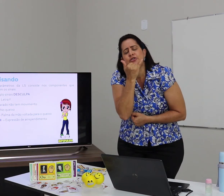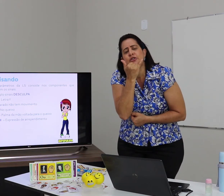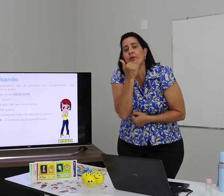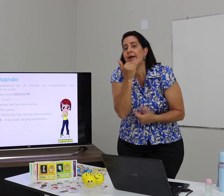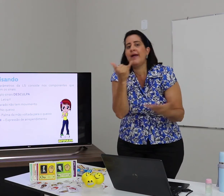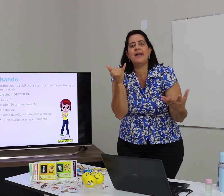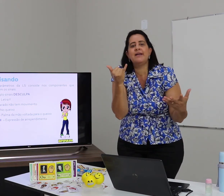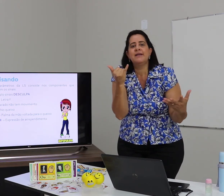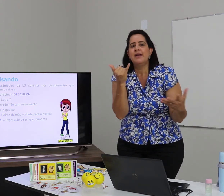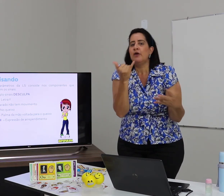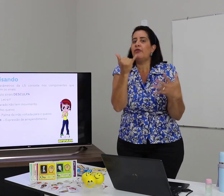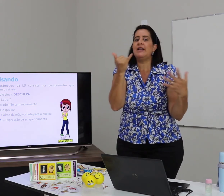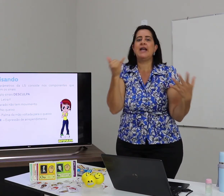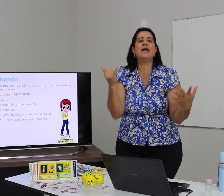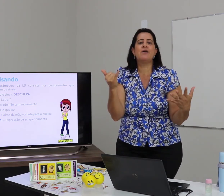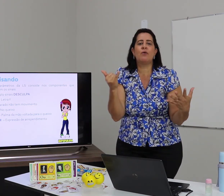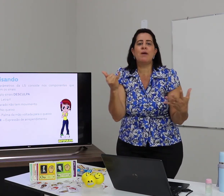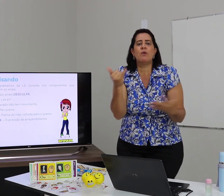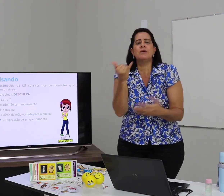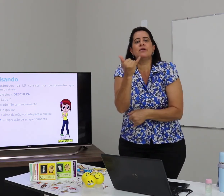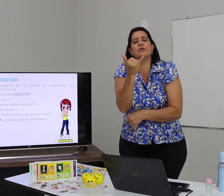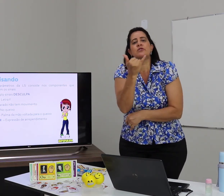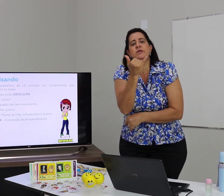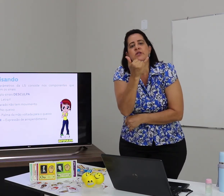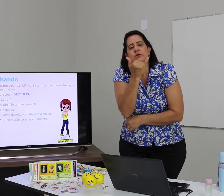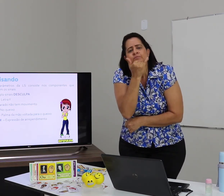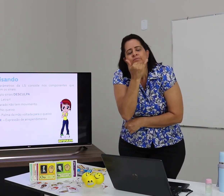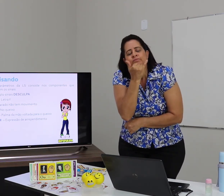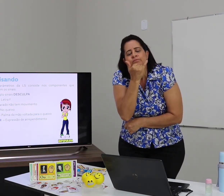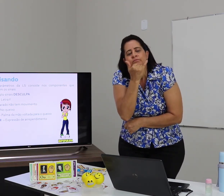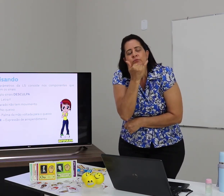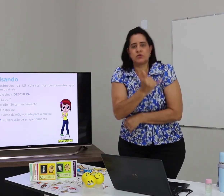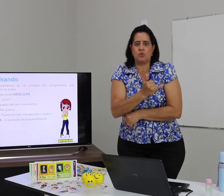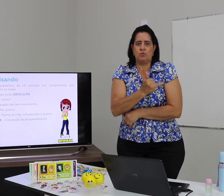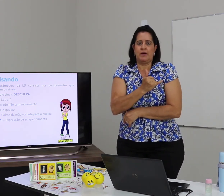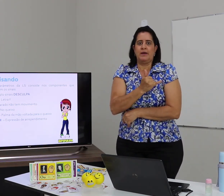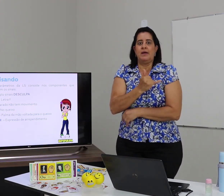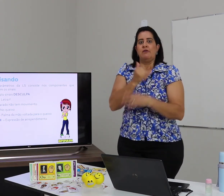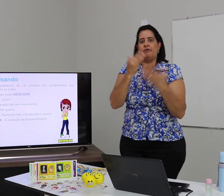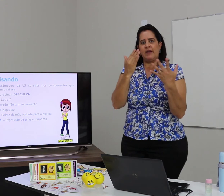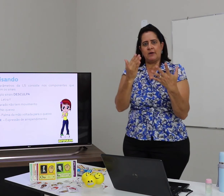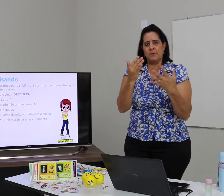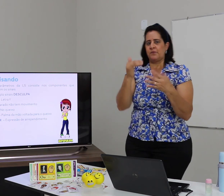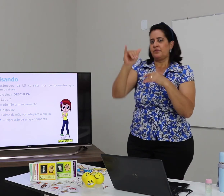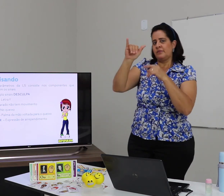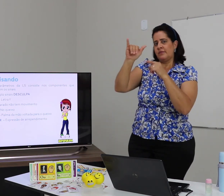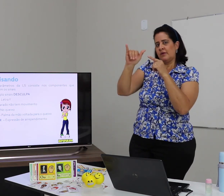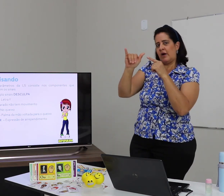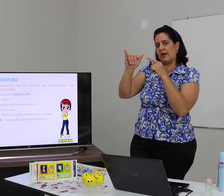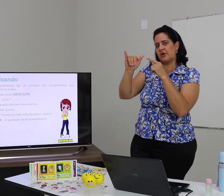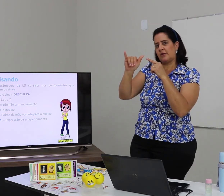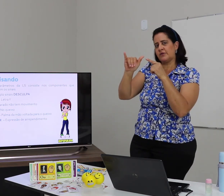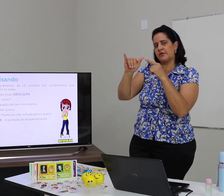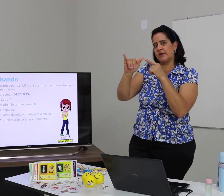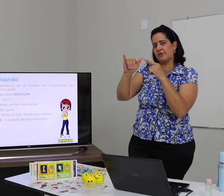eu errei, eu falhei em alguma coisa, então eu estou te pedindo desculpa. Viram? Olha só a construção do